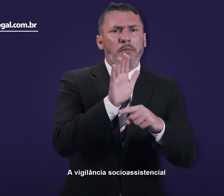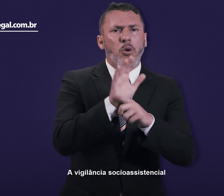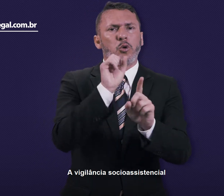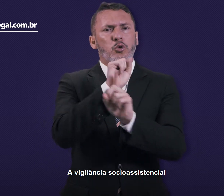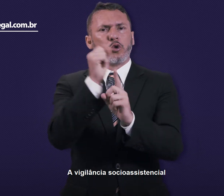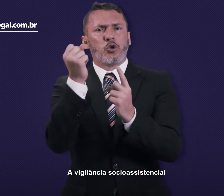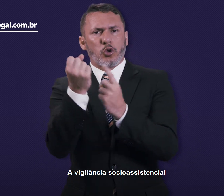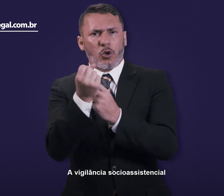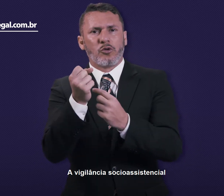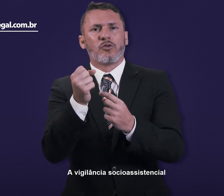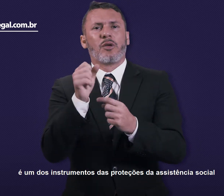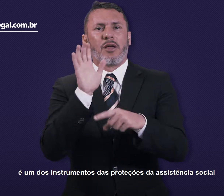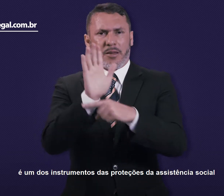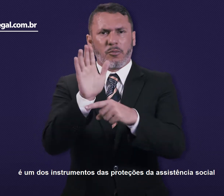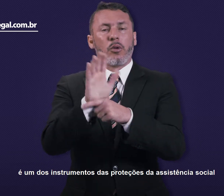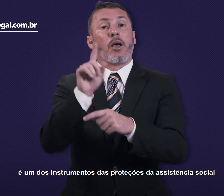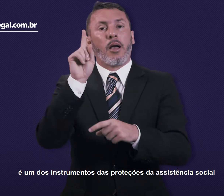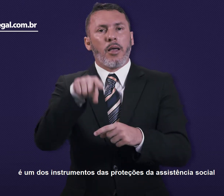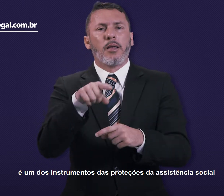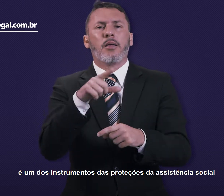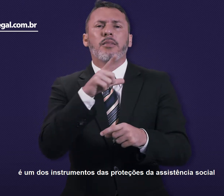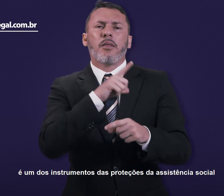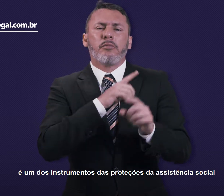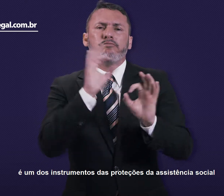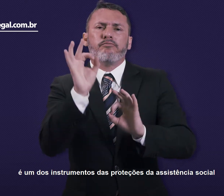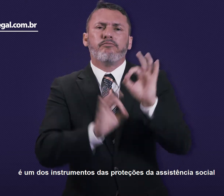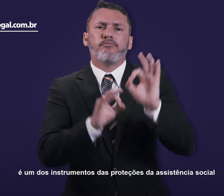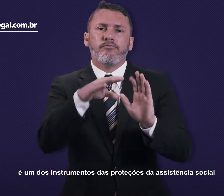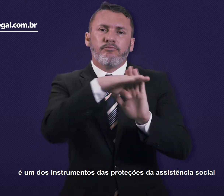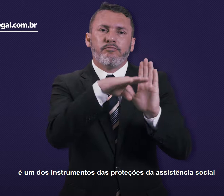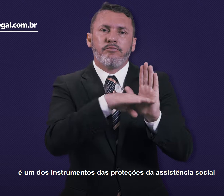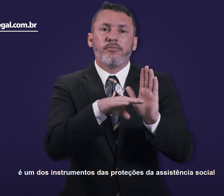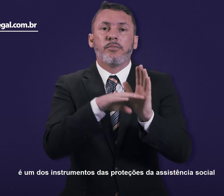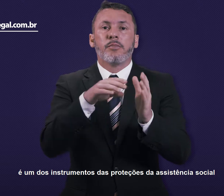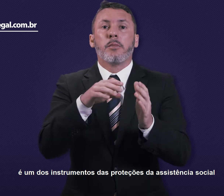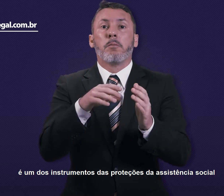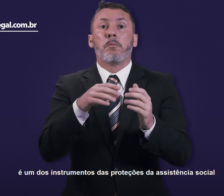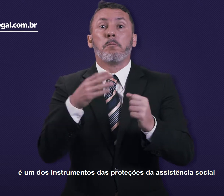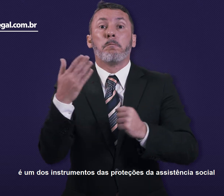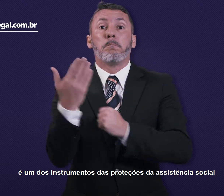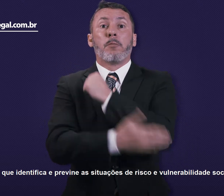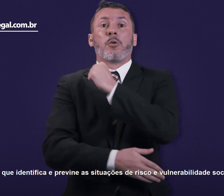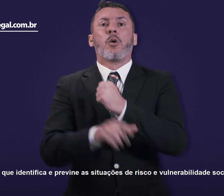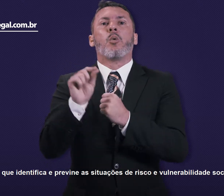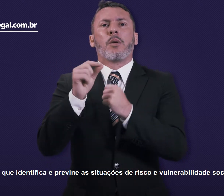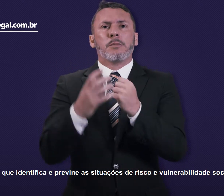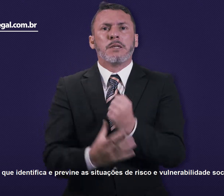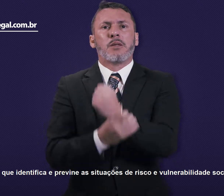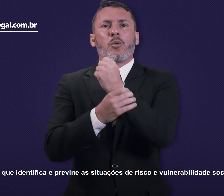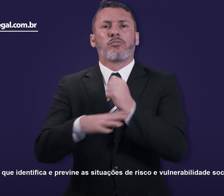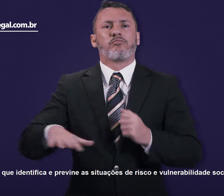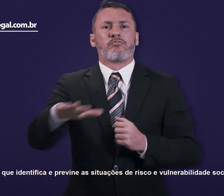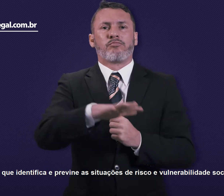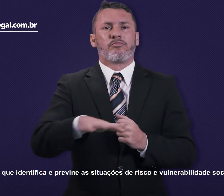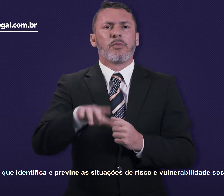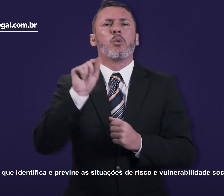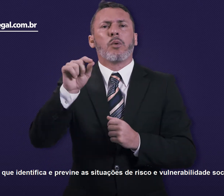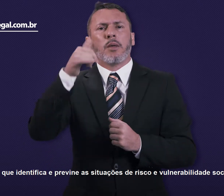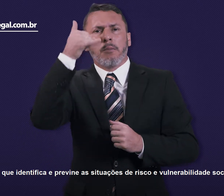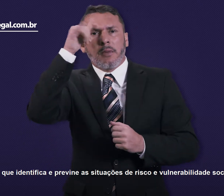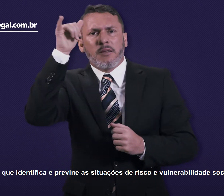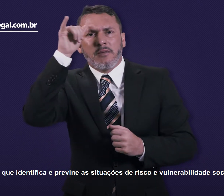vigilância socioassistencial é um dos instrumentos das proteções da assistência social que identifica e previne